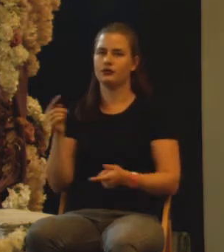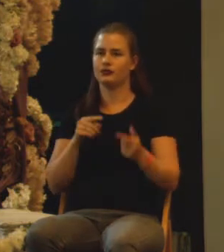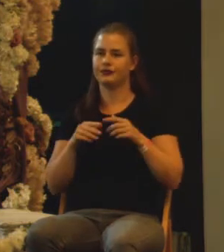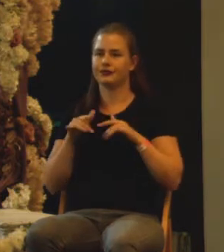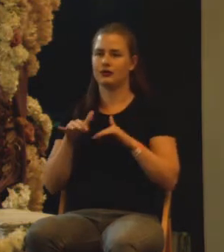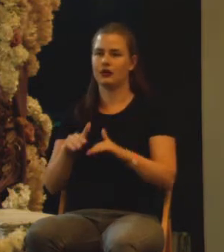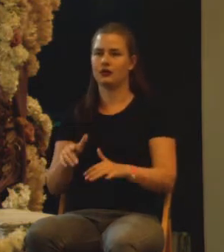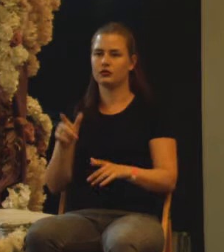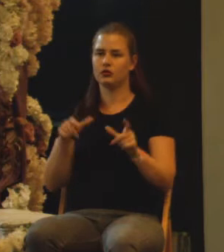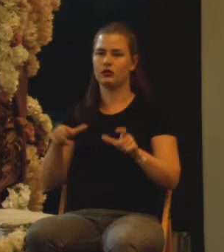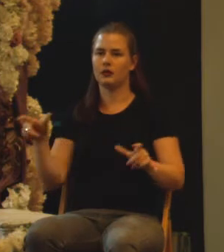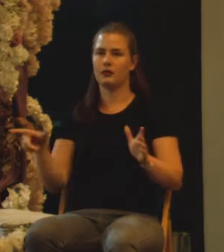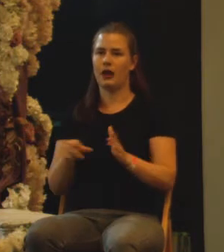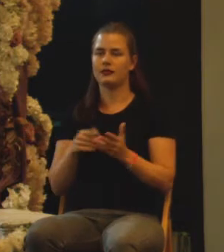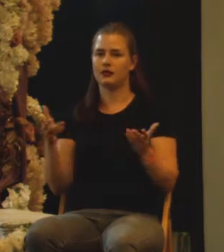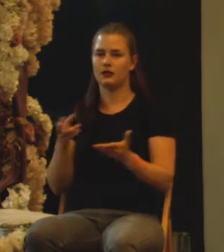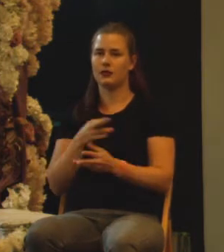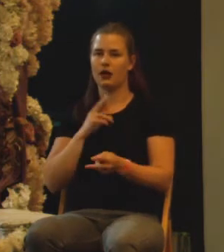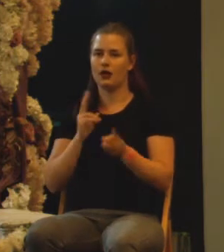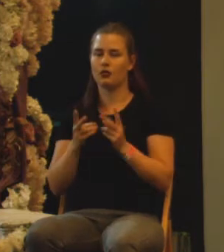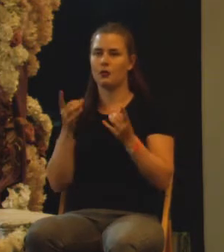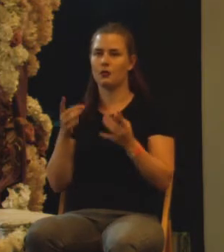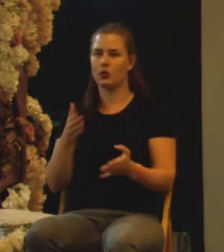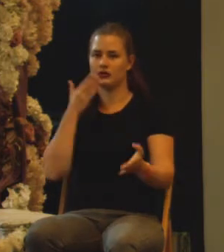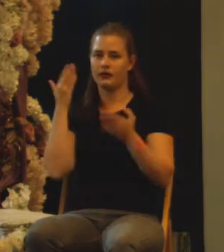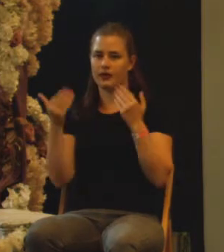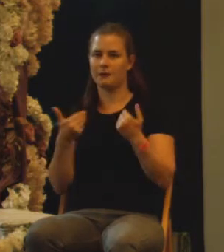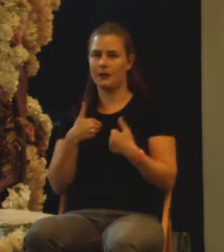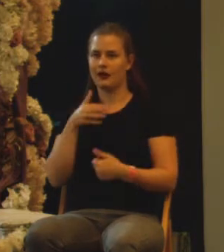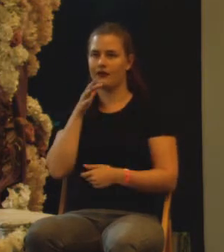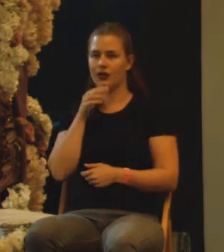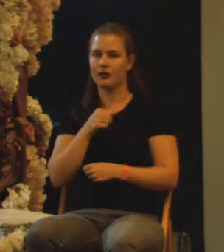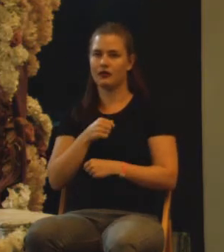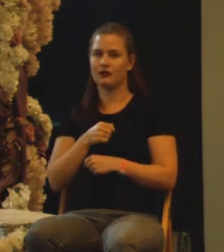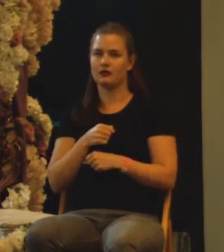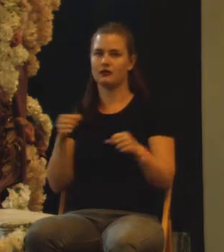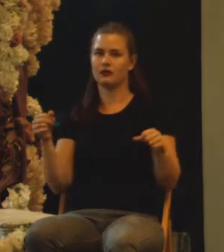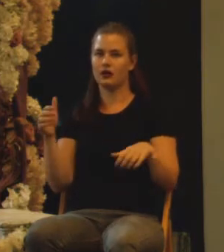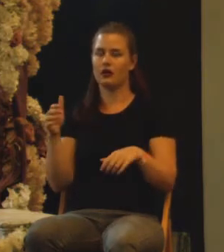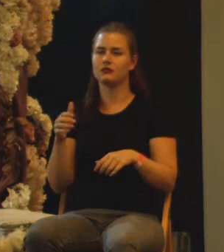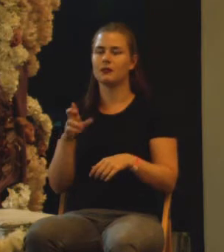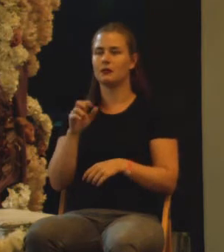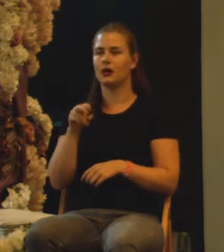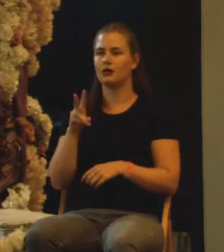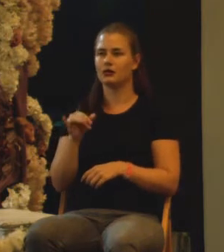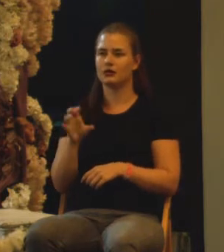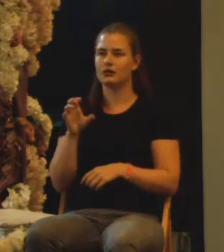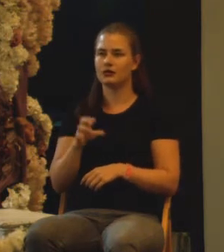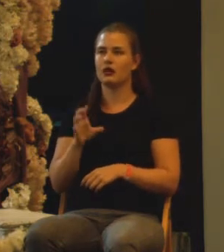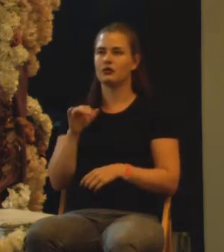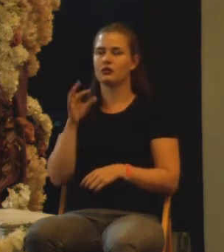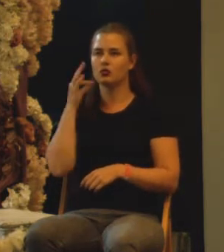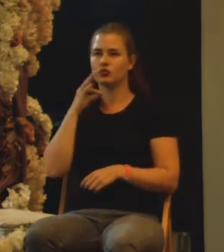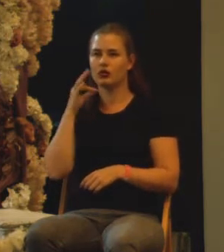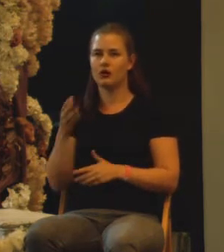с которыми я готовлю, ну просто с ними весело. Но знаете, в мое время взрывались банки со сгущенкой, мы дружно в